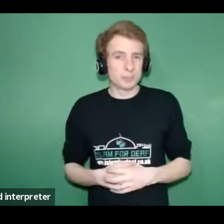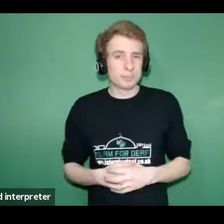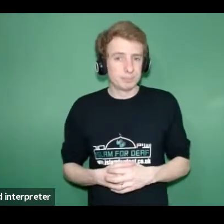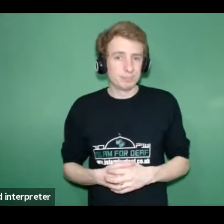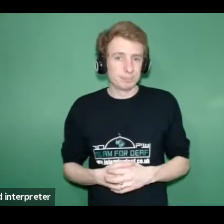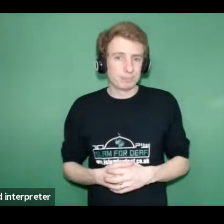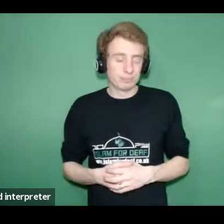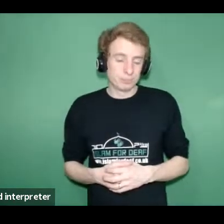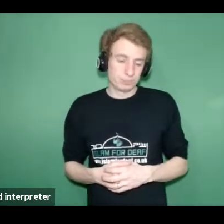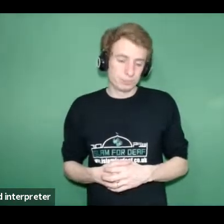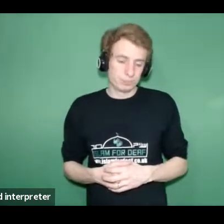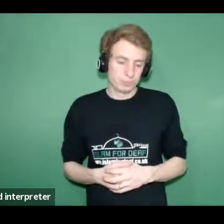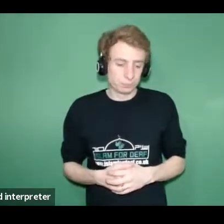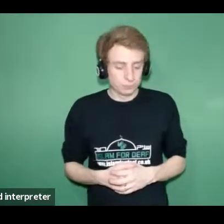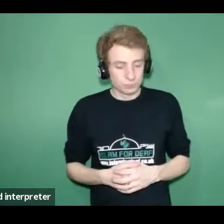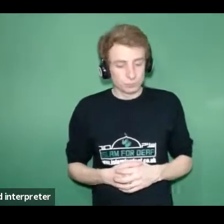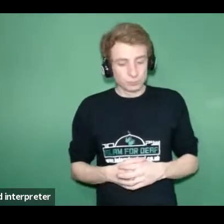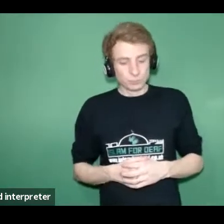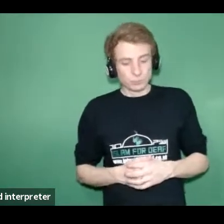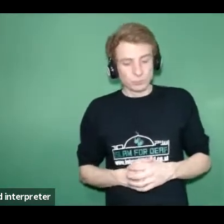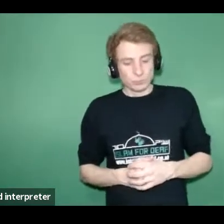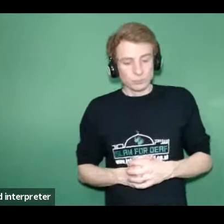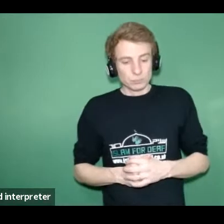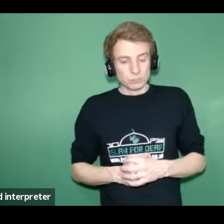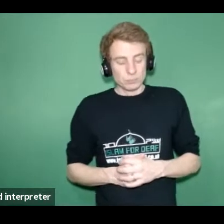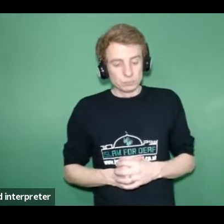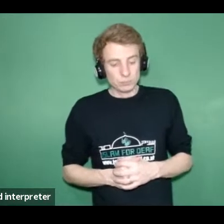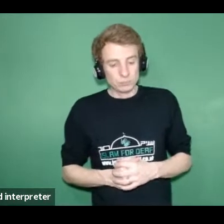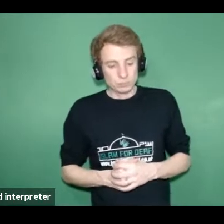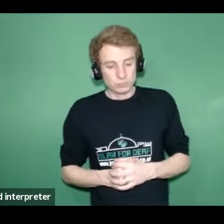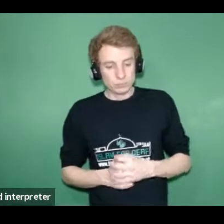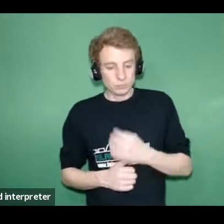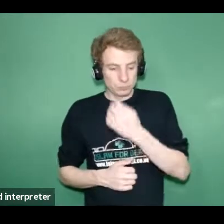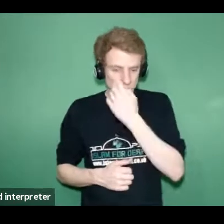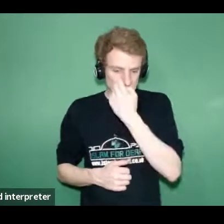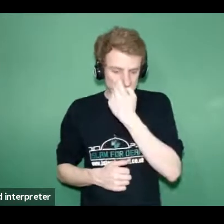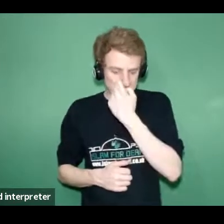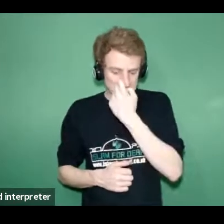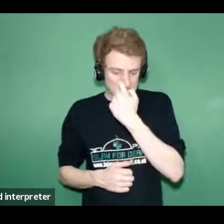ثم إن مما يرفع الإيمان هو